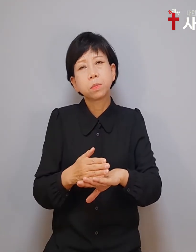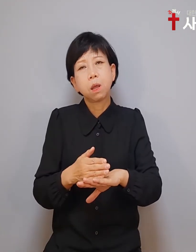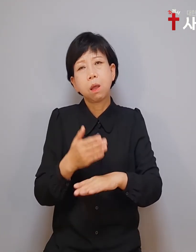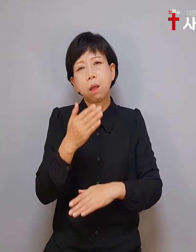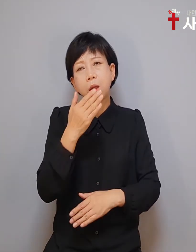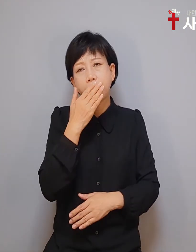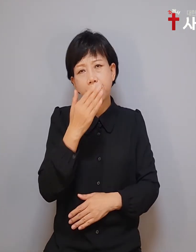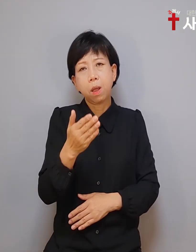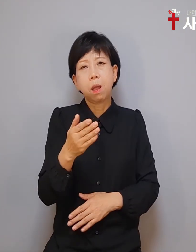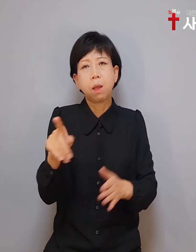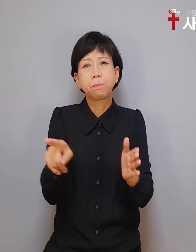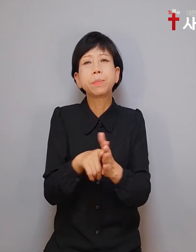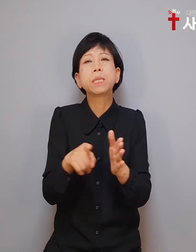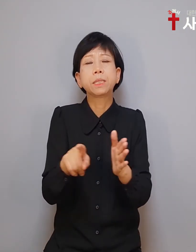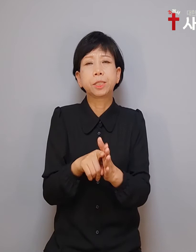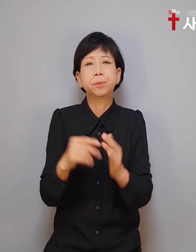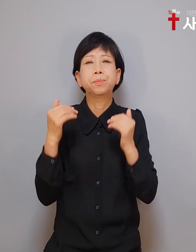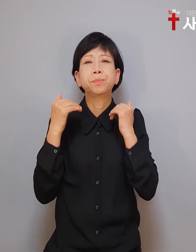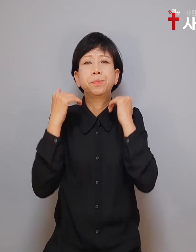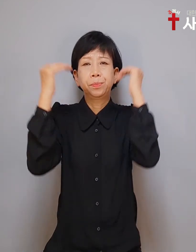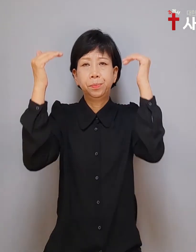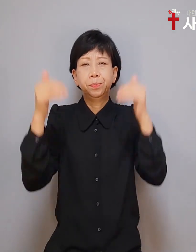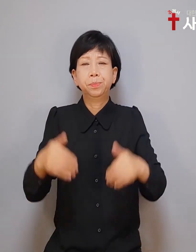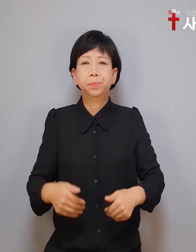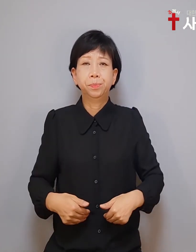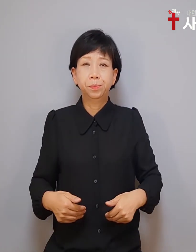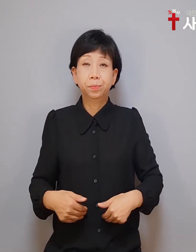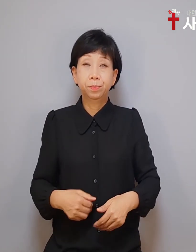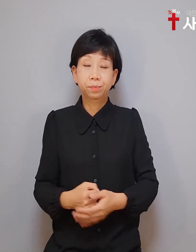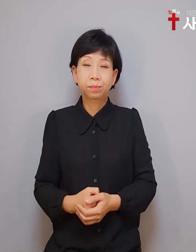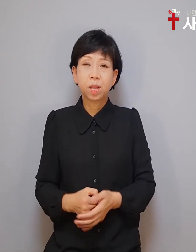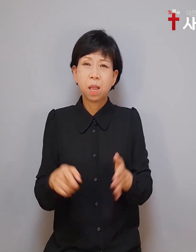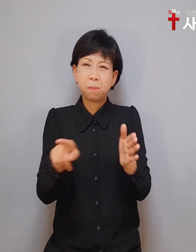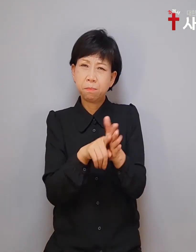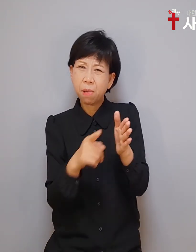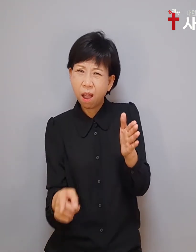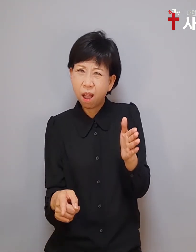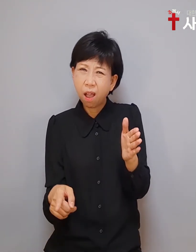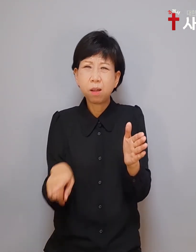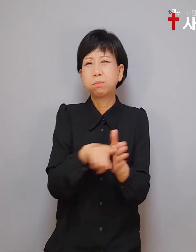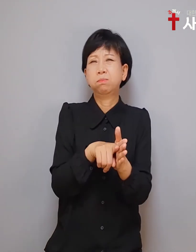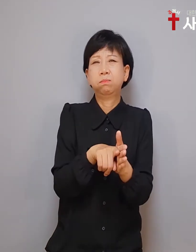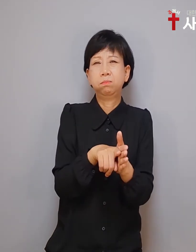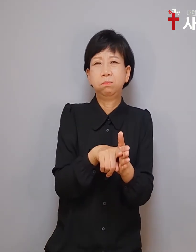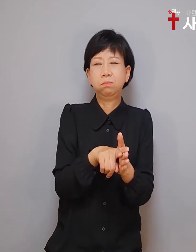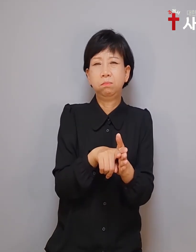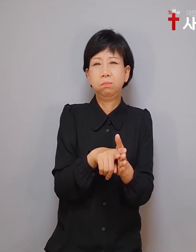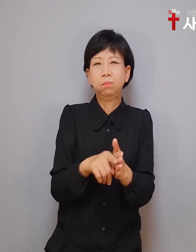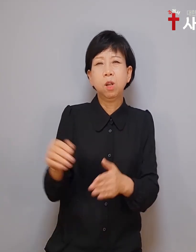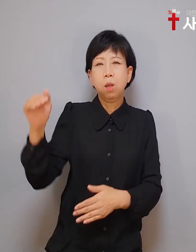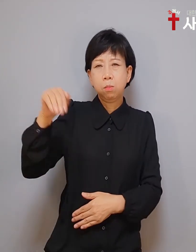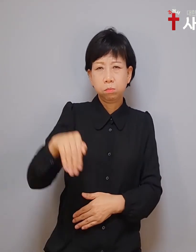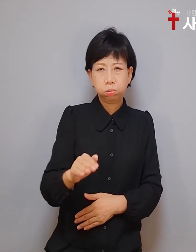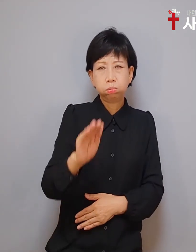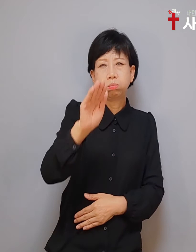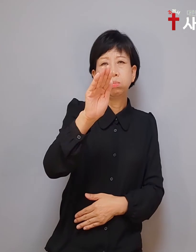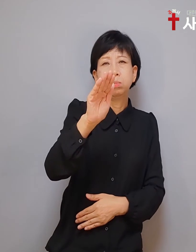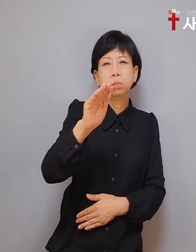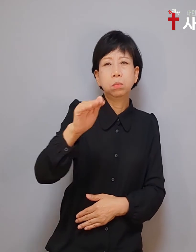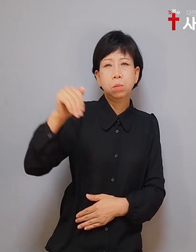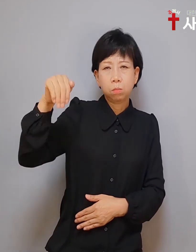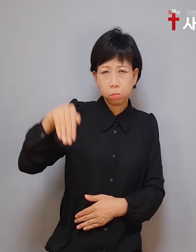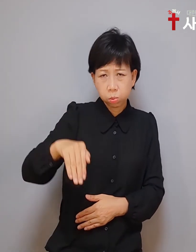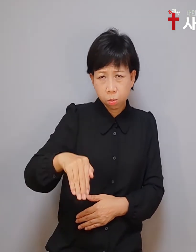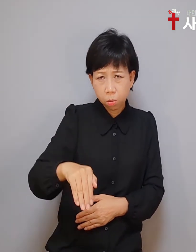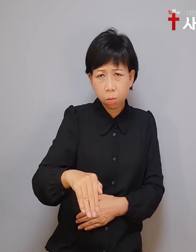축원합니다. 바닥에 떨어진 믿음을 다시 올려야 돼요. 그렇지 않으면 또 포기하는